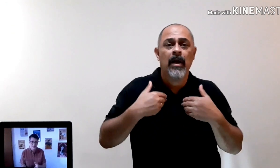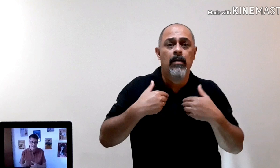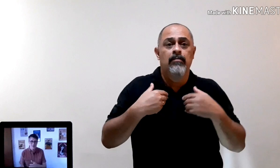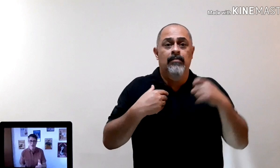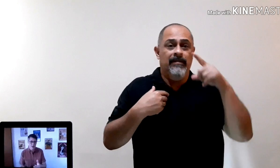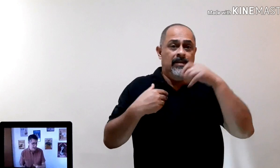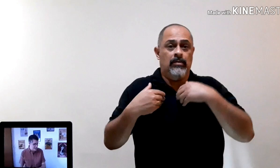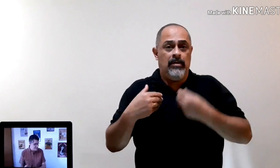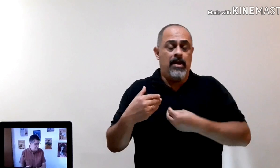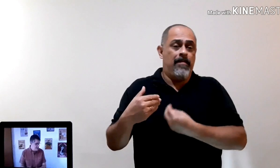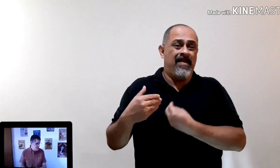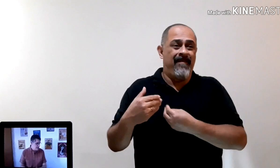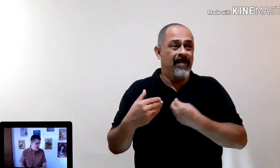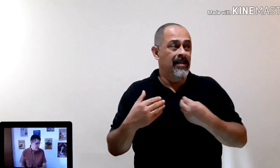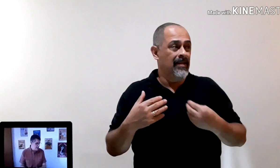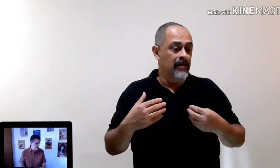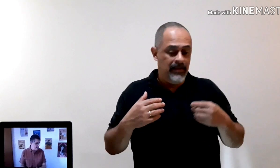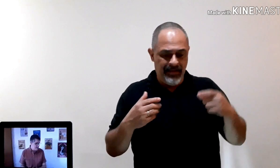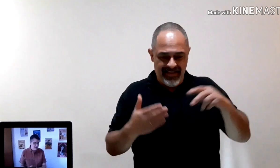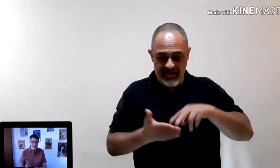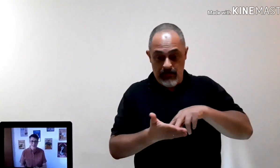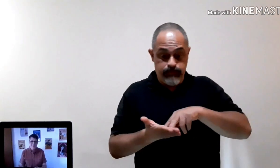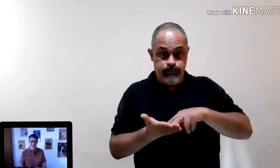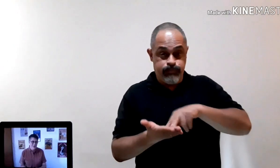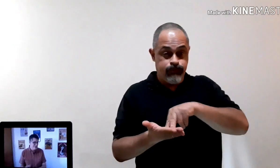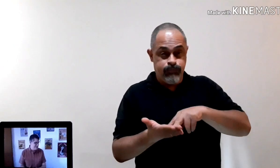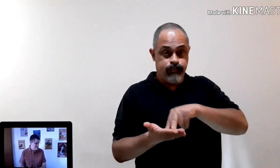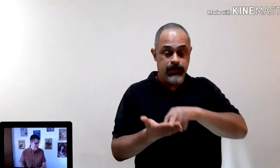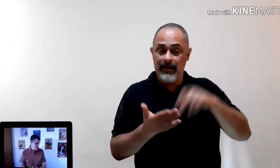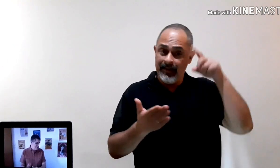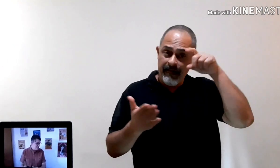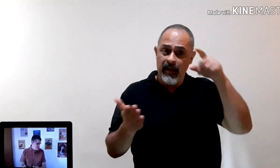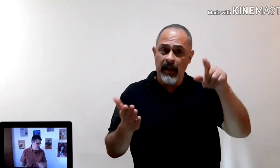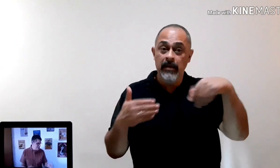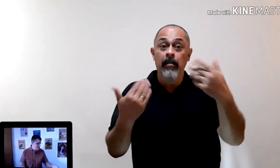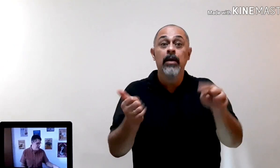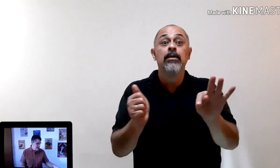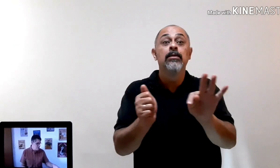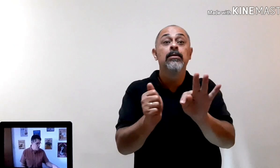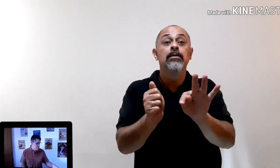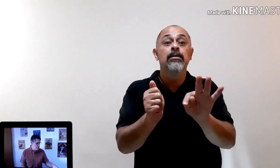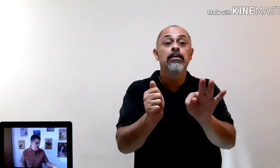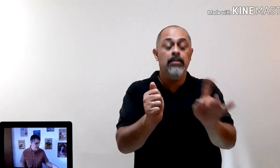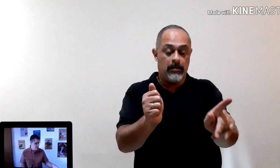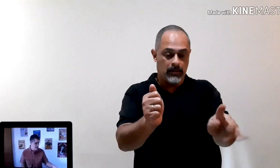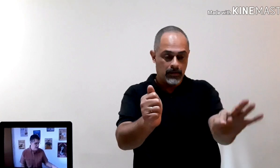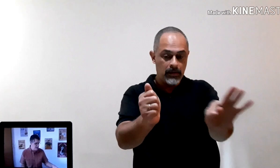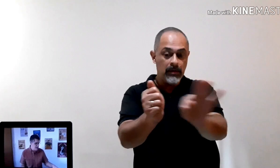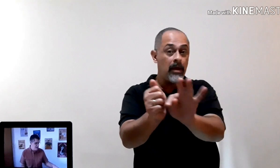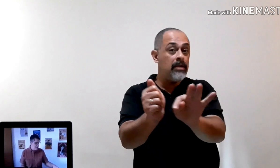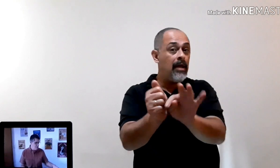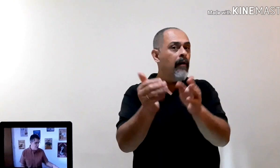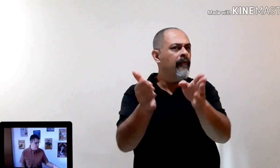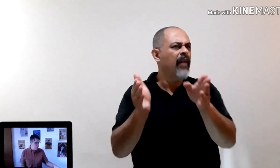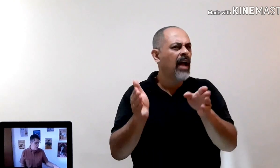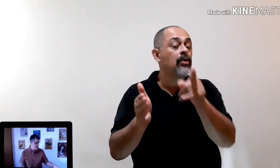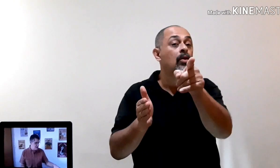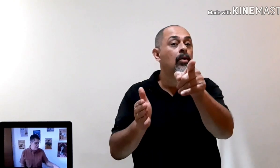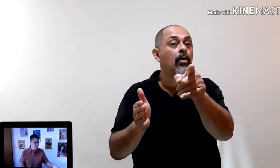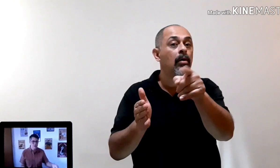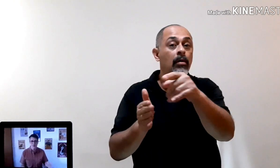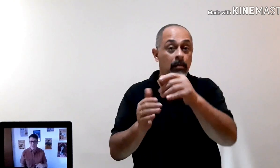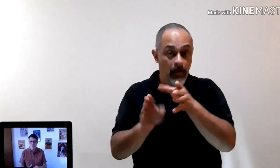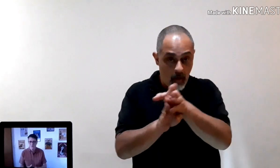bases de sustentação abaladas. E Tiago diz assim: meus irmãos, considerai motivo de grande alegria o fato